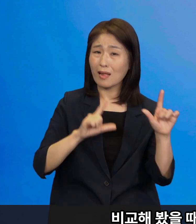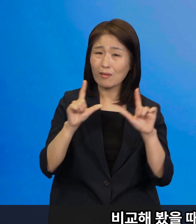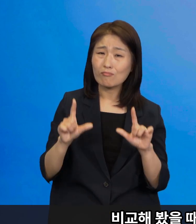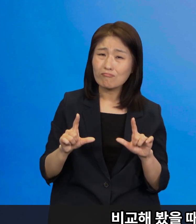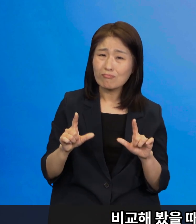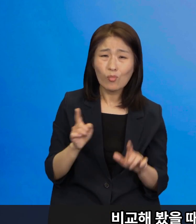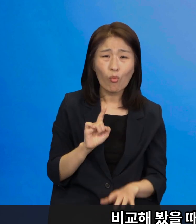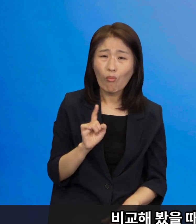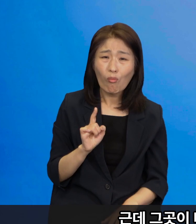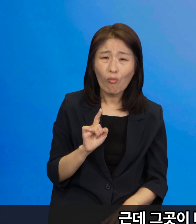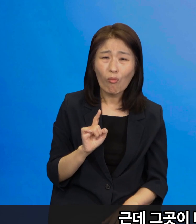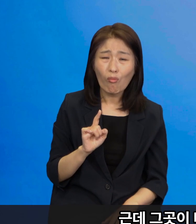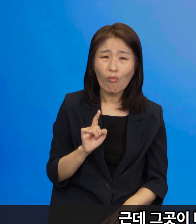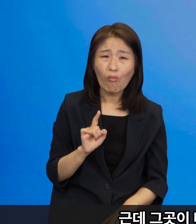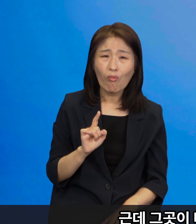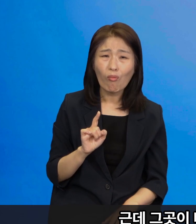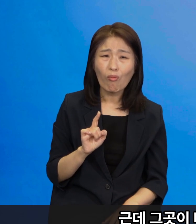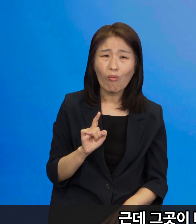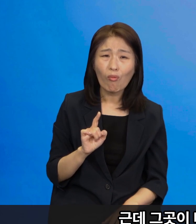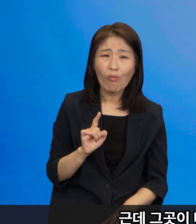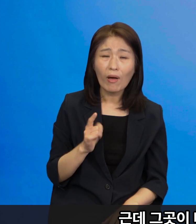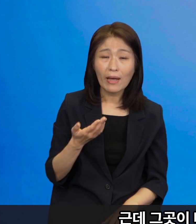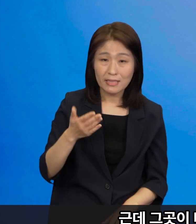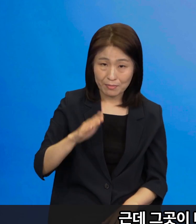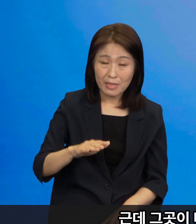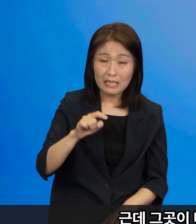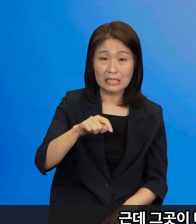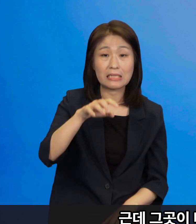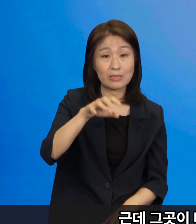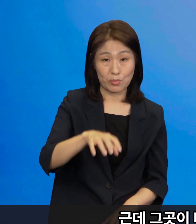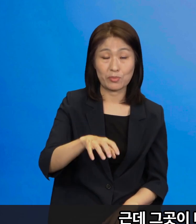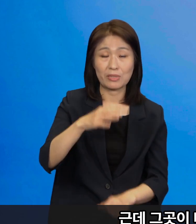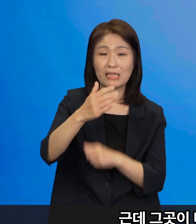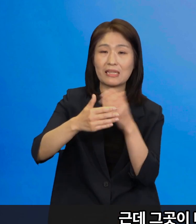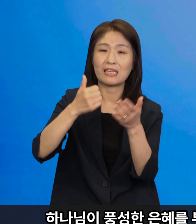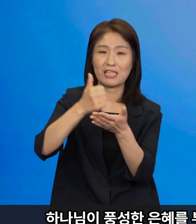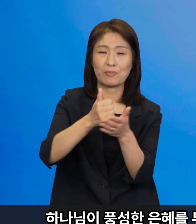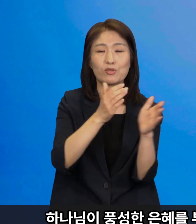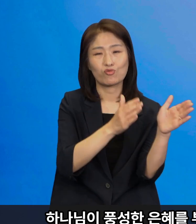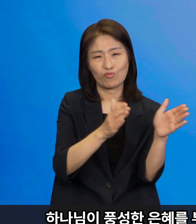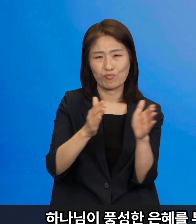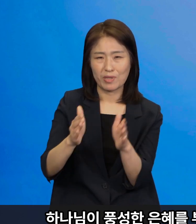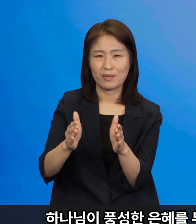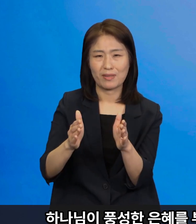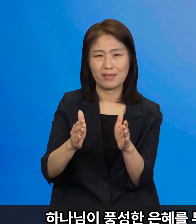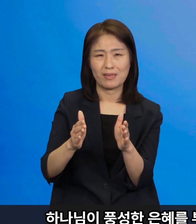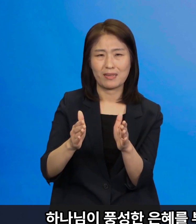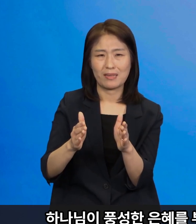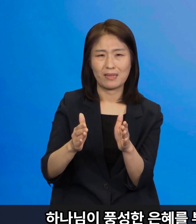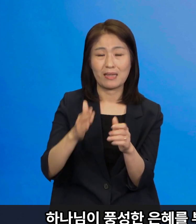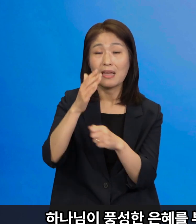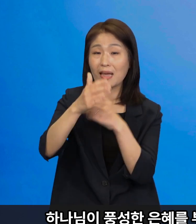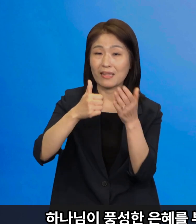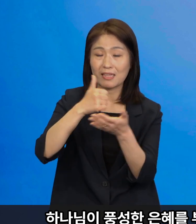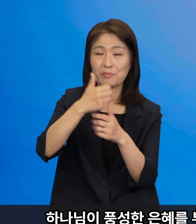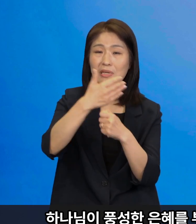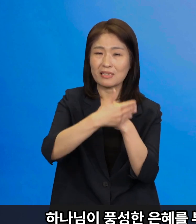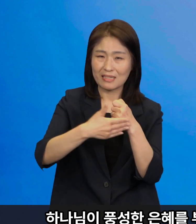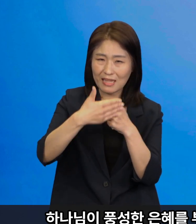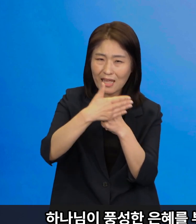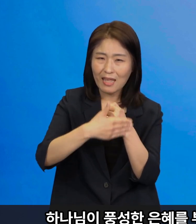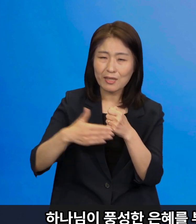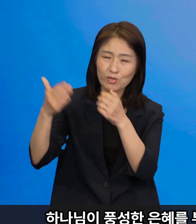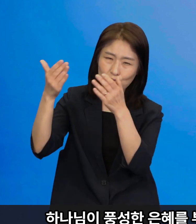싶으십니까? 근데 그것이 바로 하나님이 예비하시고 하나님이 풍성한 은혜를 부어주시는